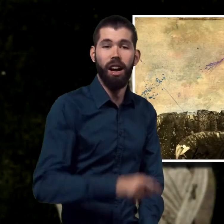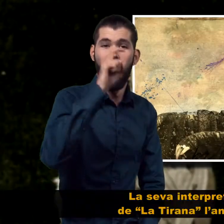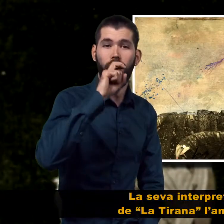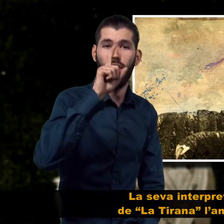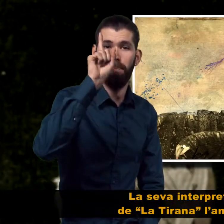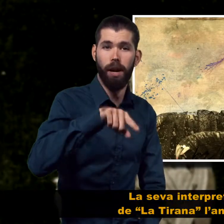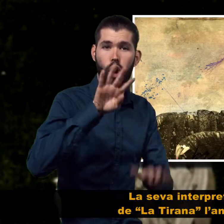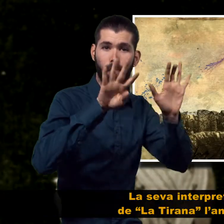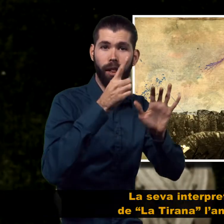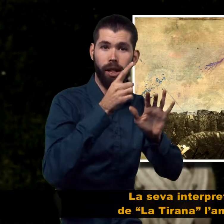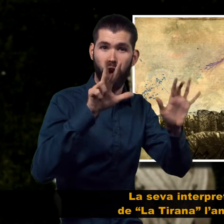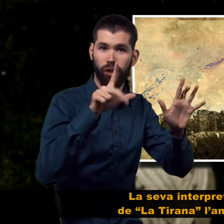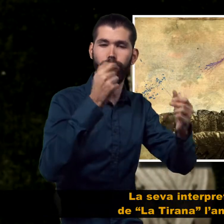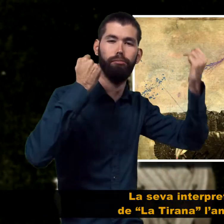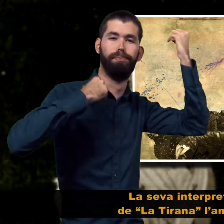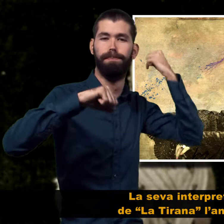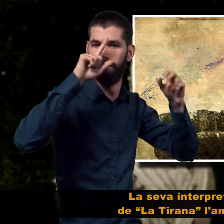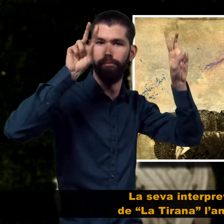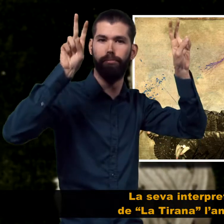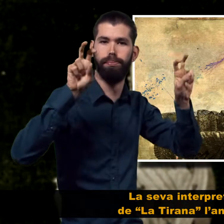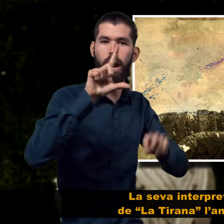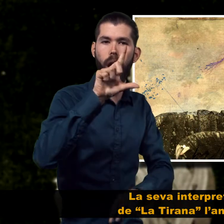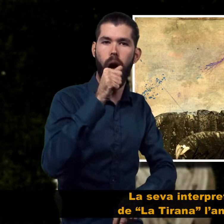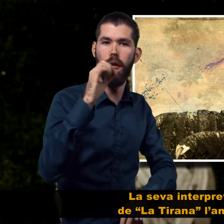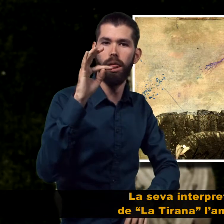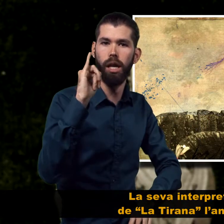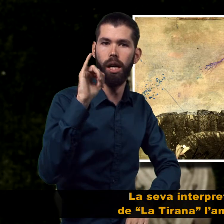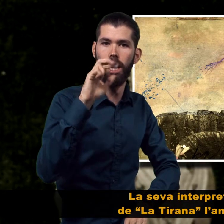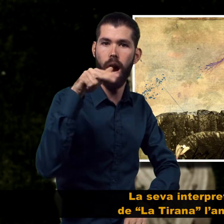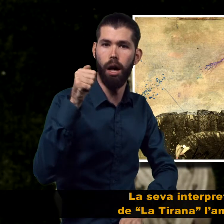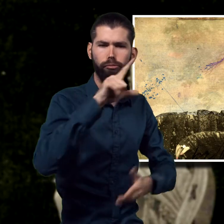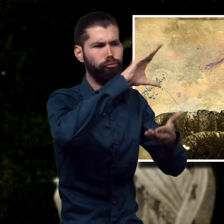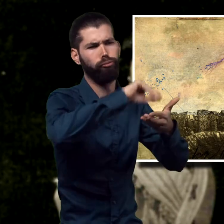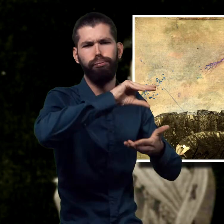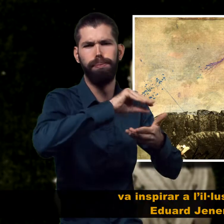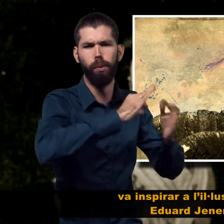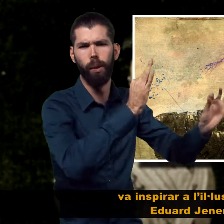La seva interpretació de La tirana l'any 1918 va inspirar l'il·lustrador Eduard Janer.